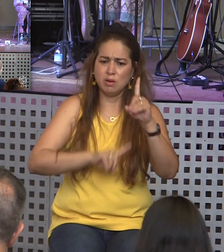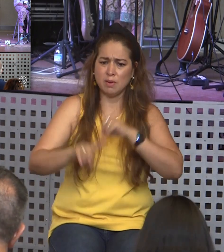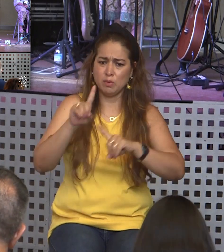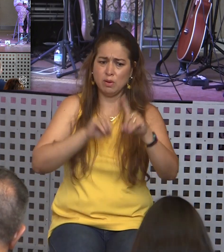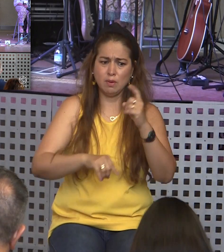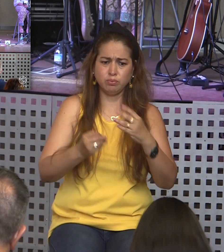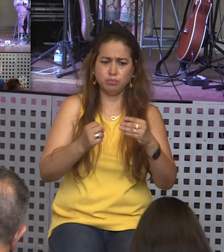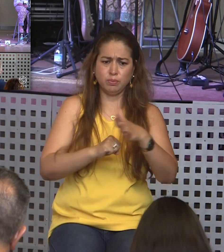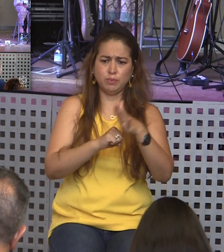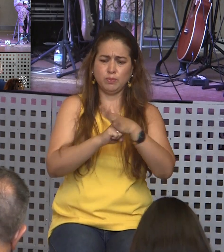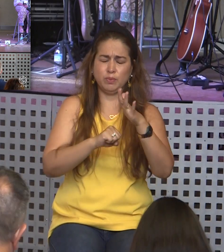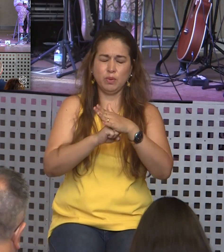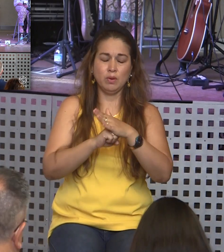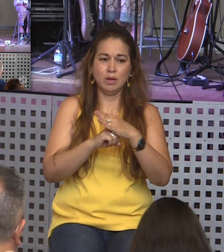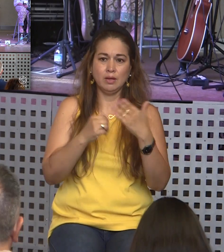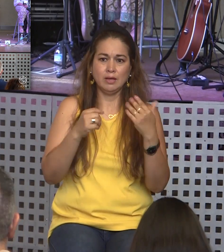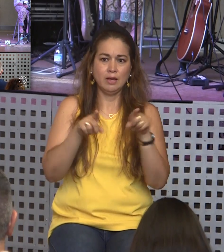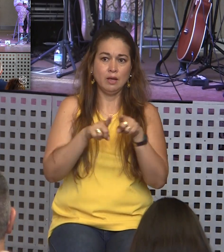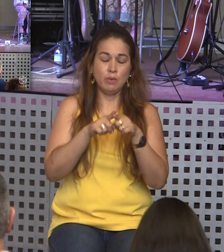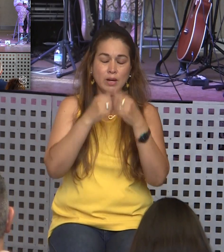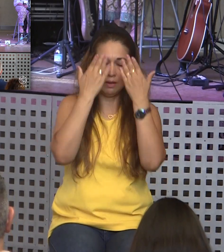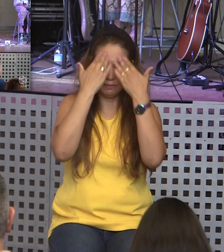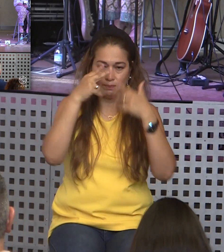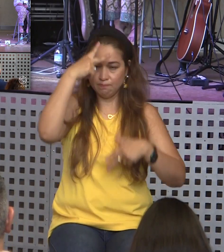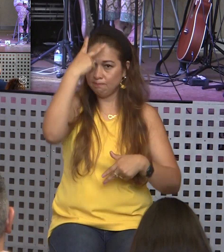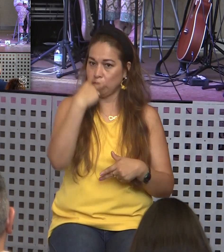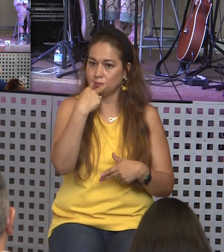que Dios quiere que veamos.